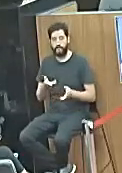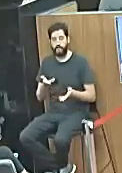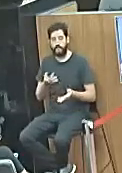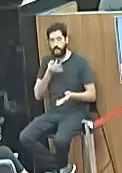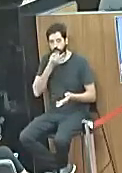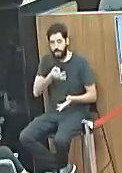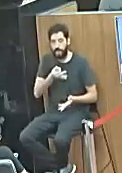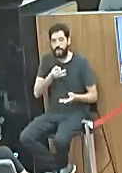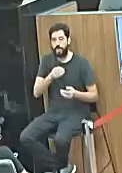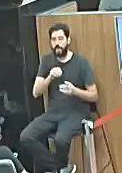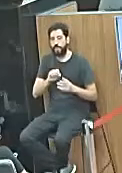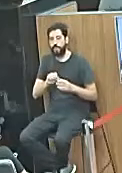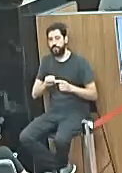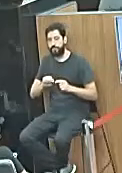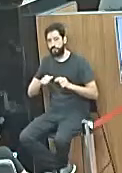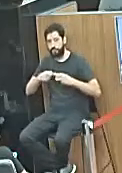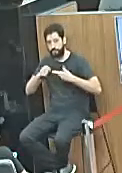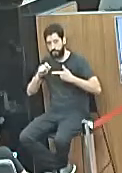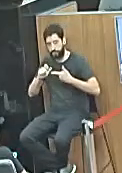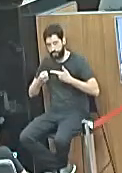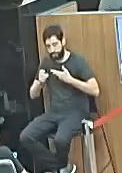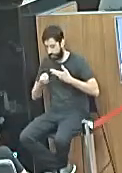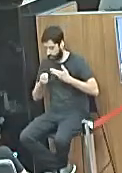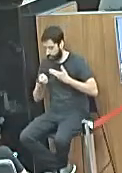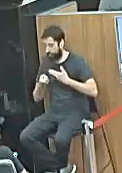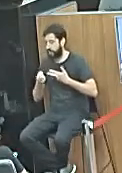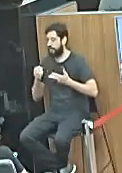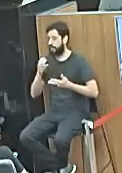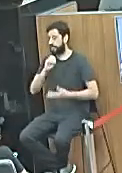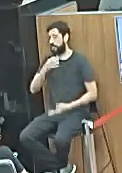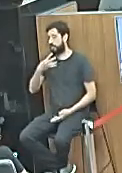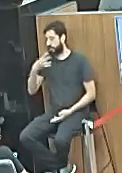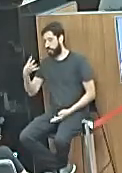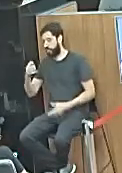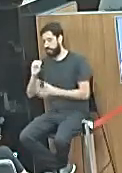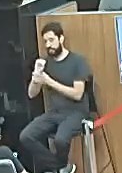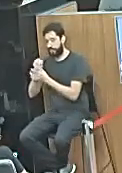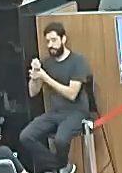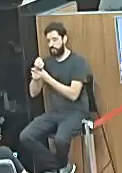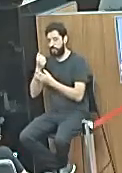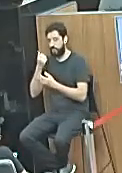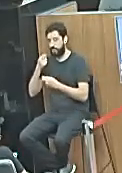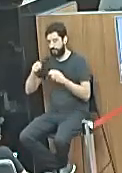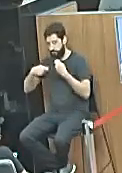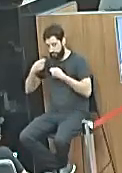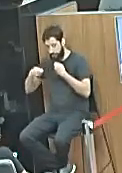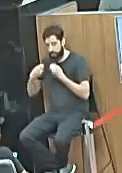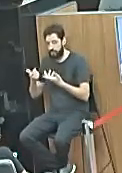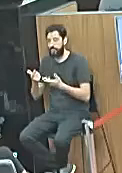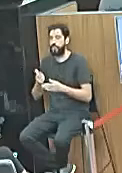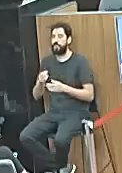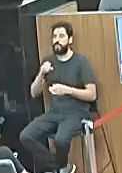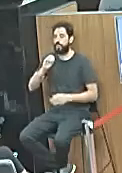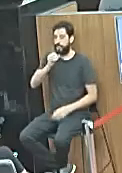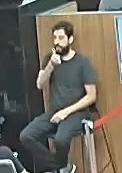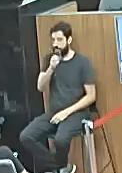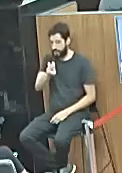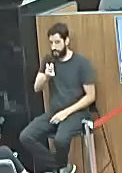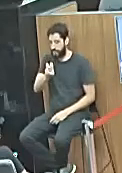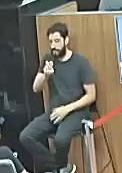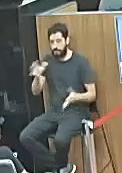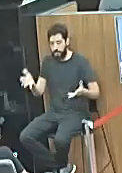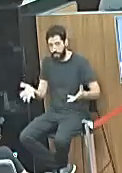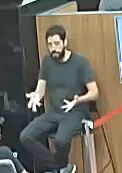executivo no âmbito dos programas 0 44 segurança de alimentos 0 65